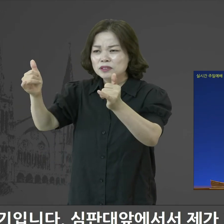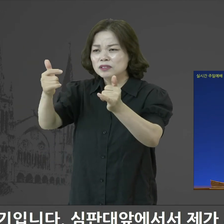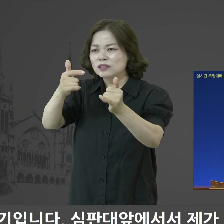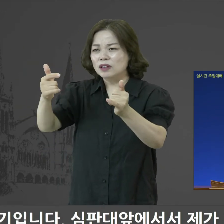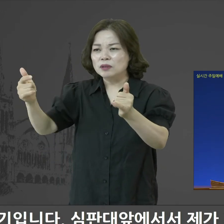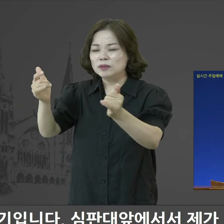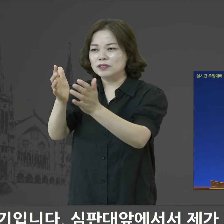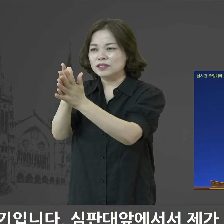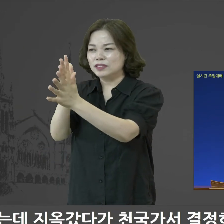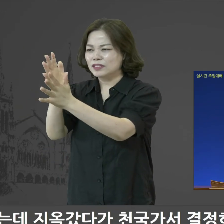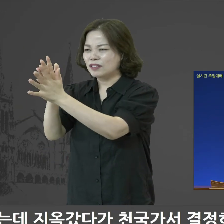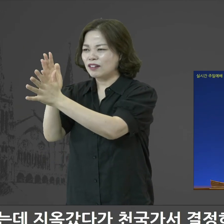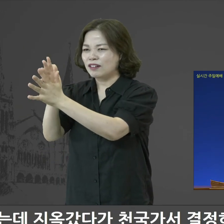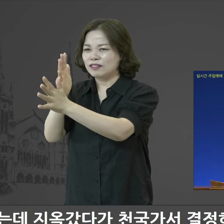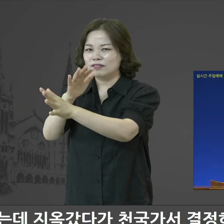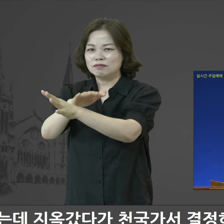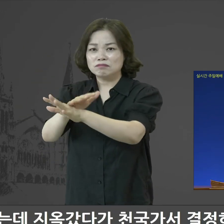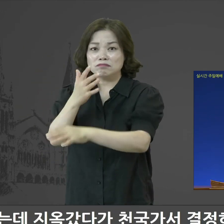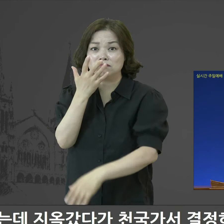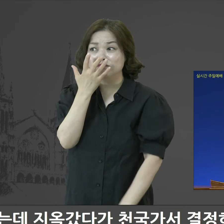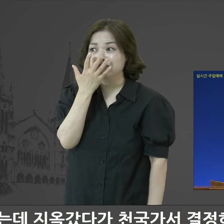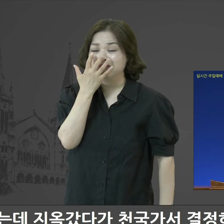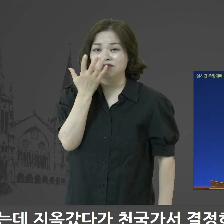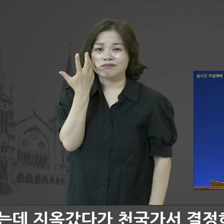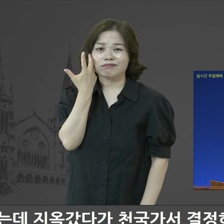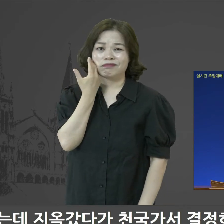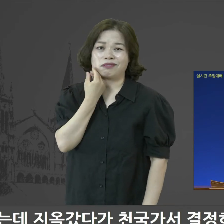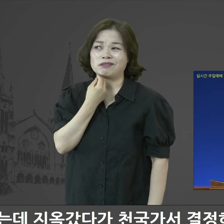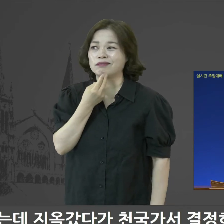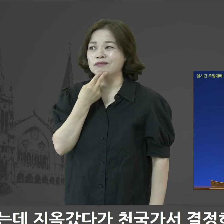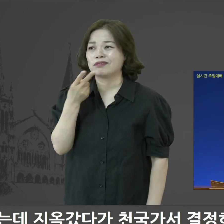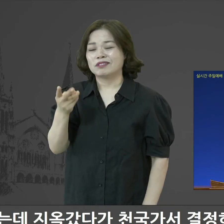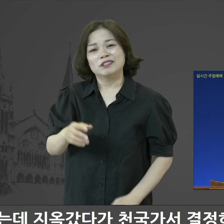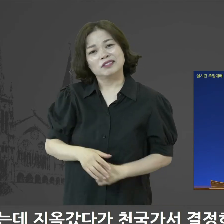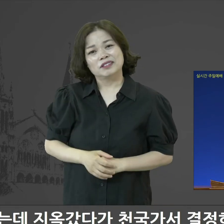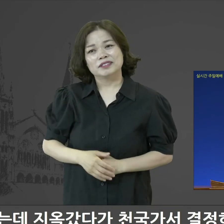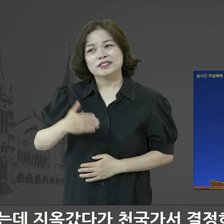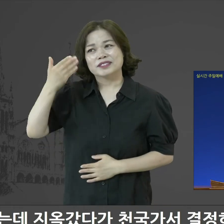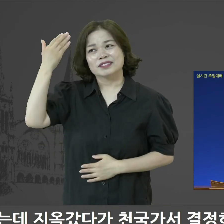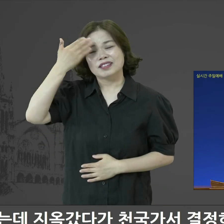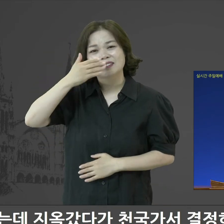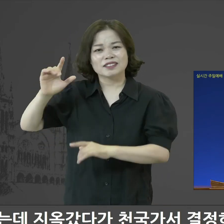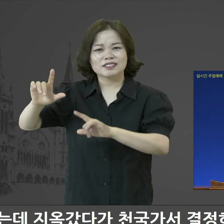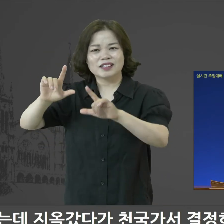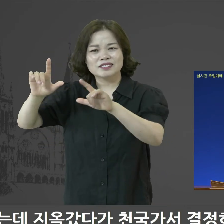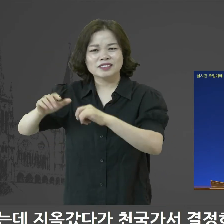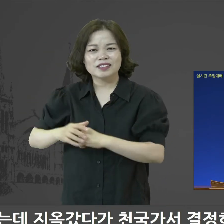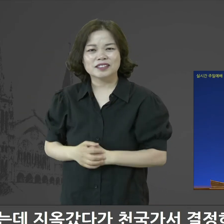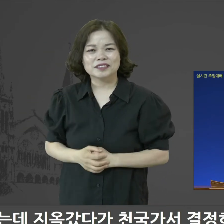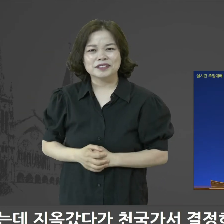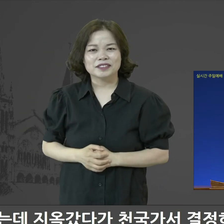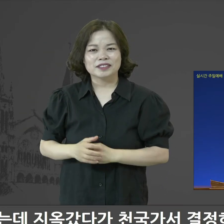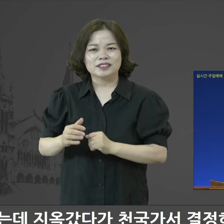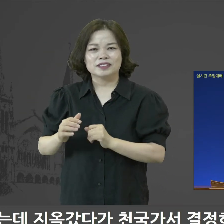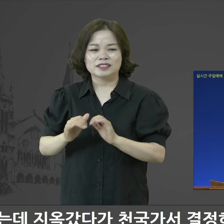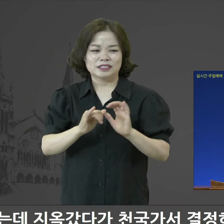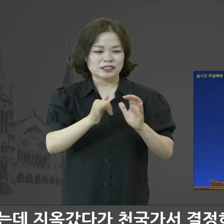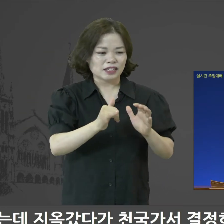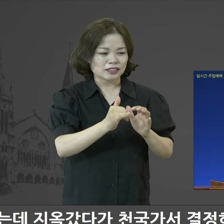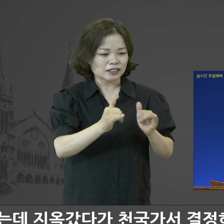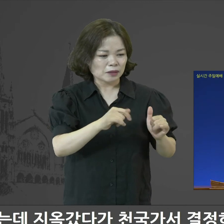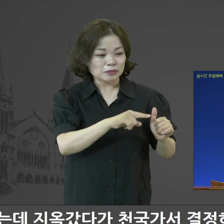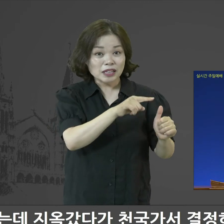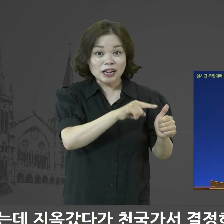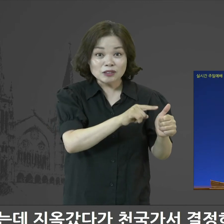너무 질서정연하고 별로 이렇게 매력도 없고 그냥 이렇게 너무 깨끗하게 사는 게 이 세상 속에서 살던